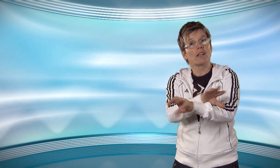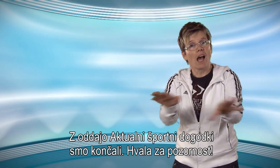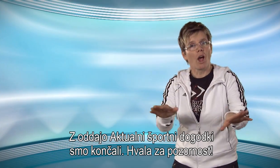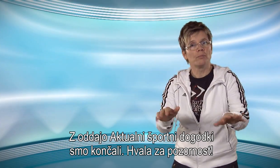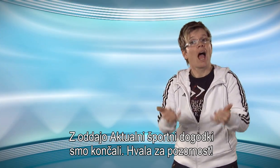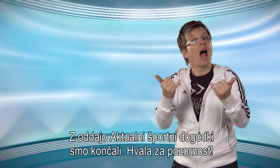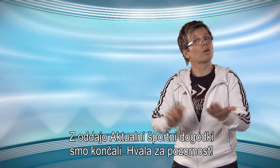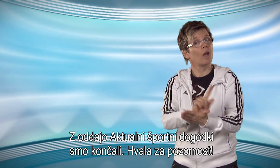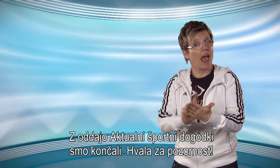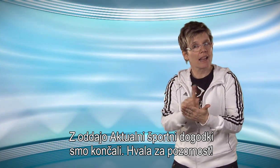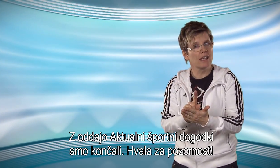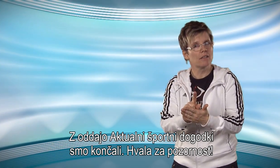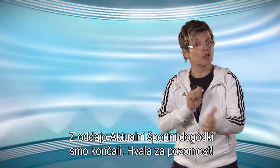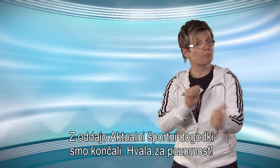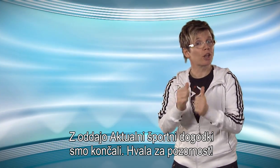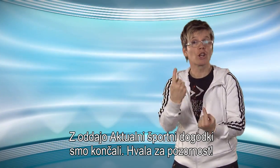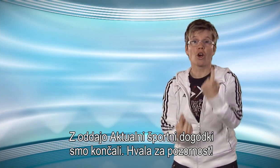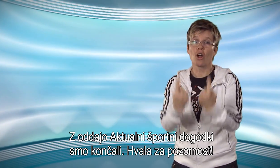Z oddajo Aktualni športni dogodki smo končali.